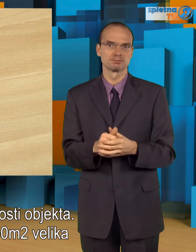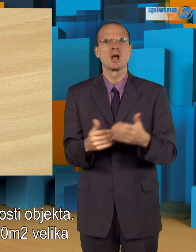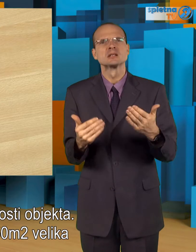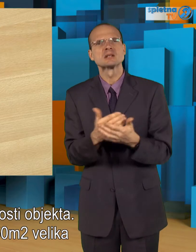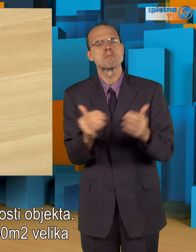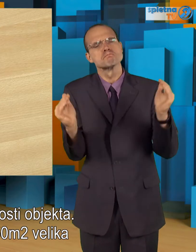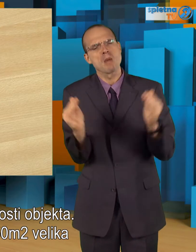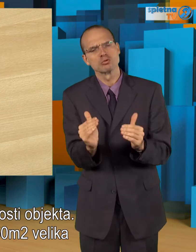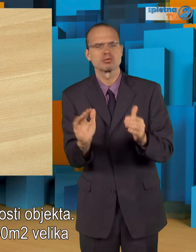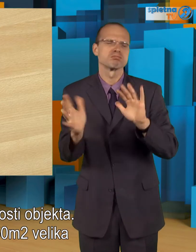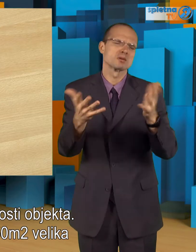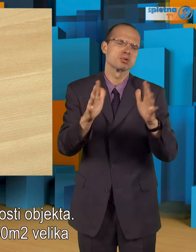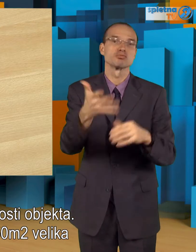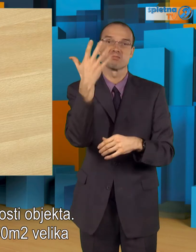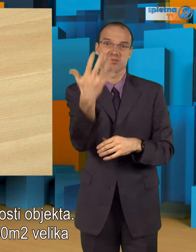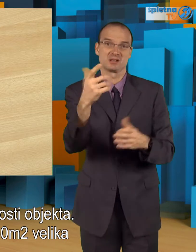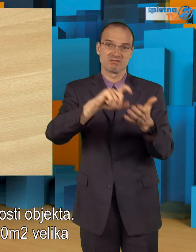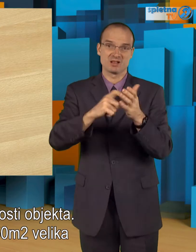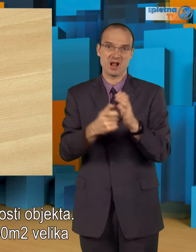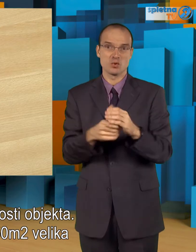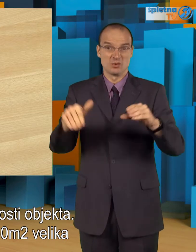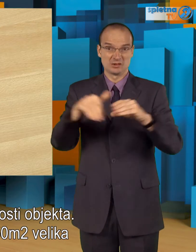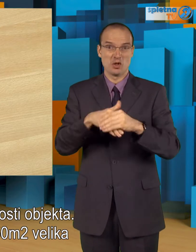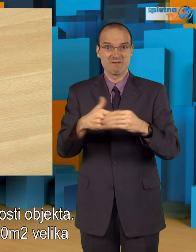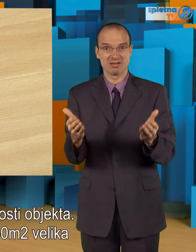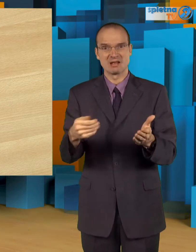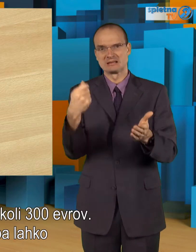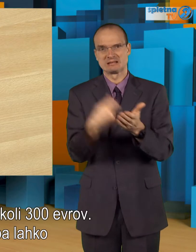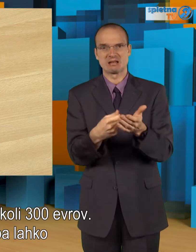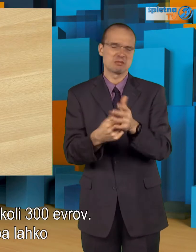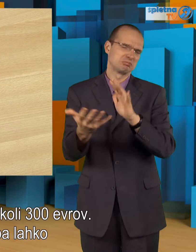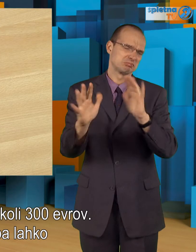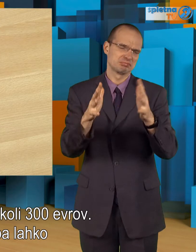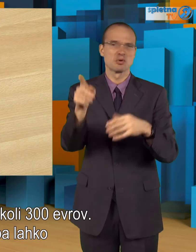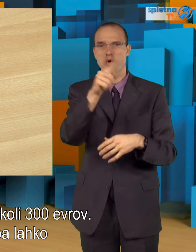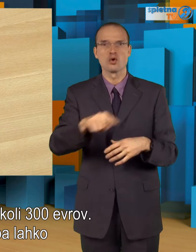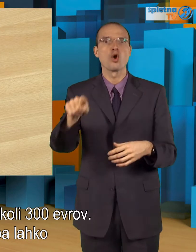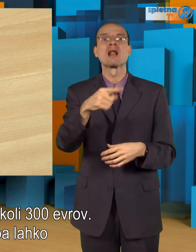Za manjša približno 50 kvadratov velika stanovanja znaša cena okoli 300 evrov.